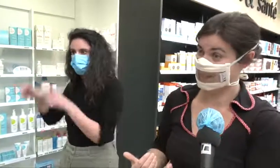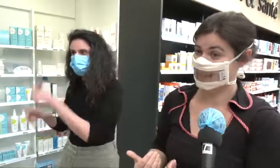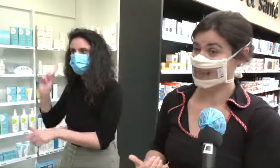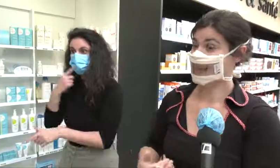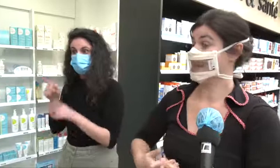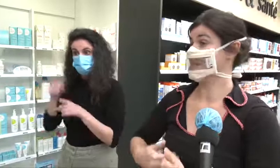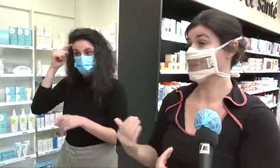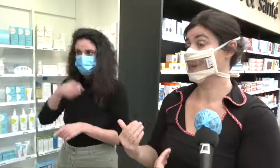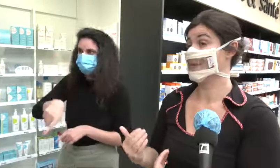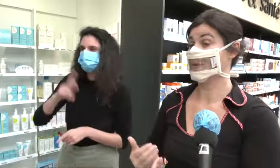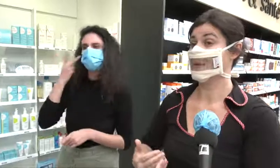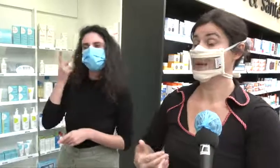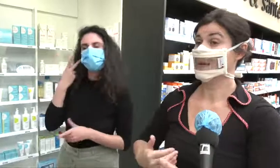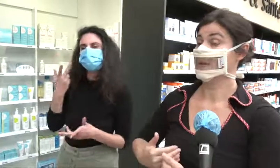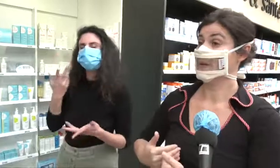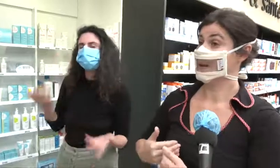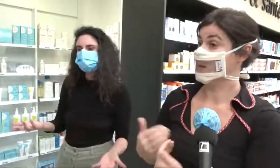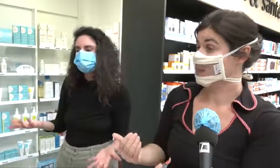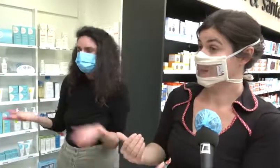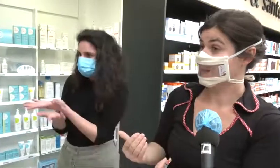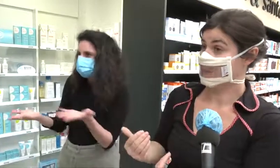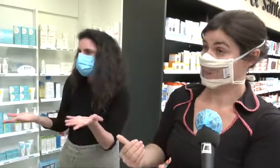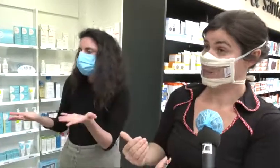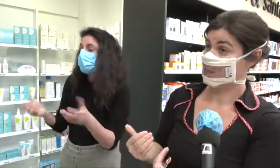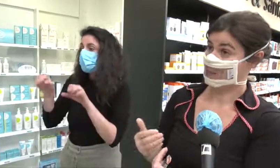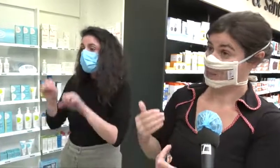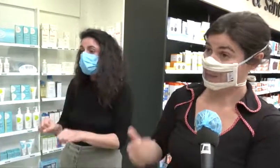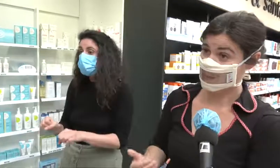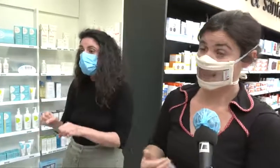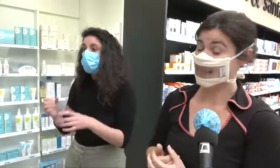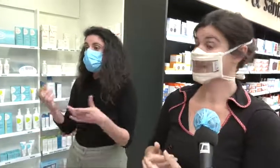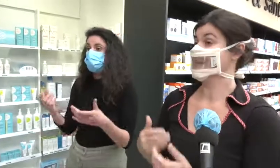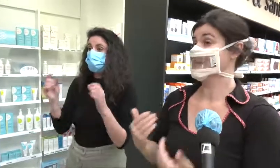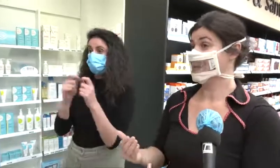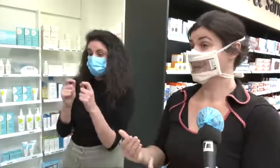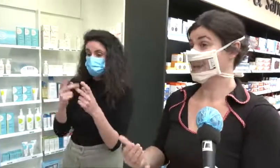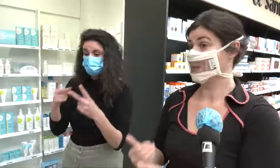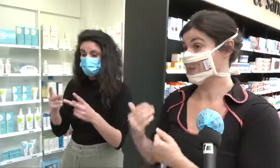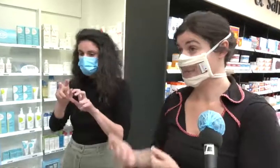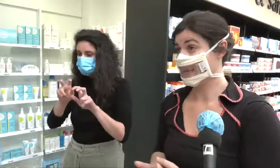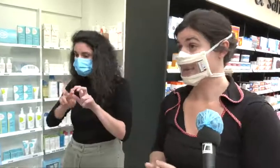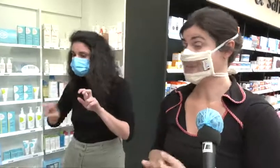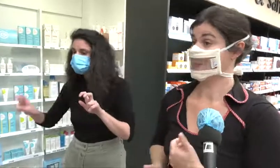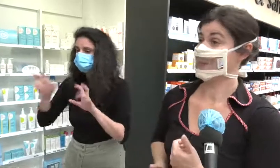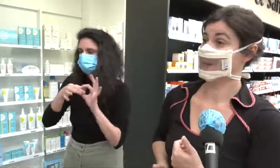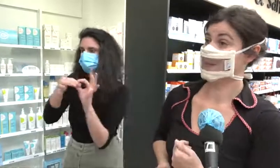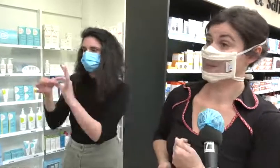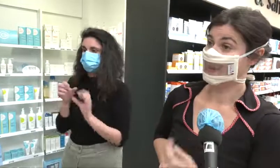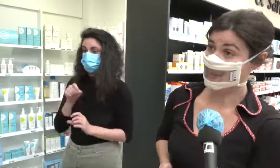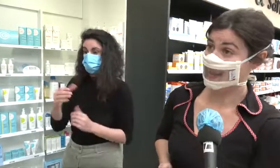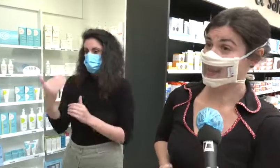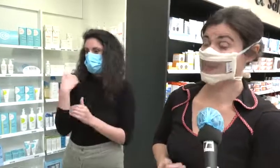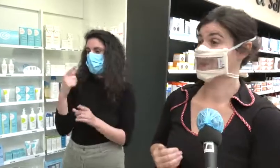la langue des signes. Et ça peut être la communauté de communes du Val-de-Vienne, ça peut être au commissariat, ça peut être